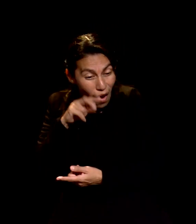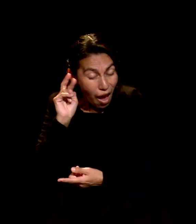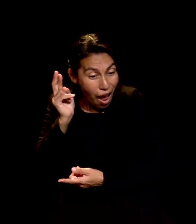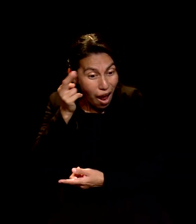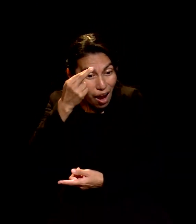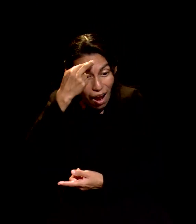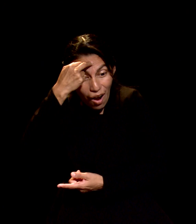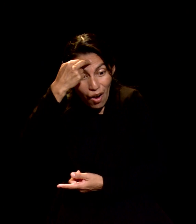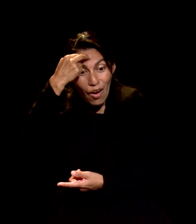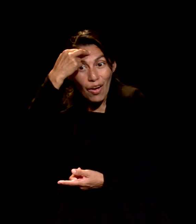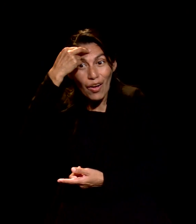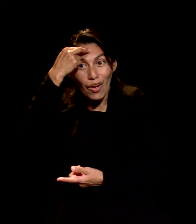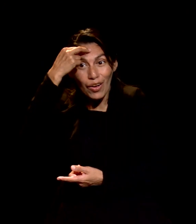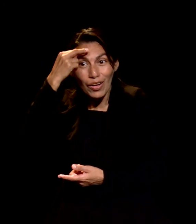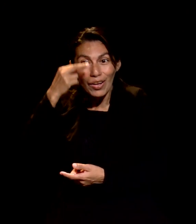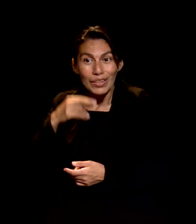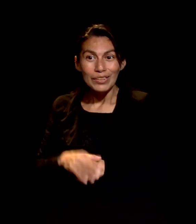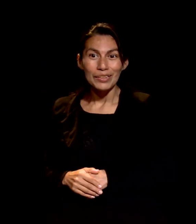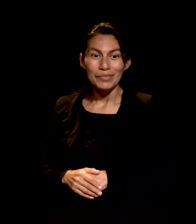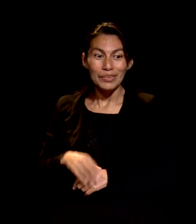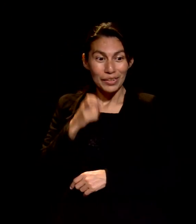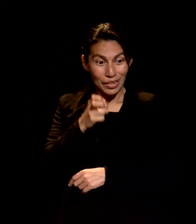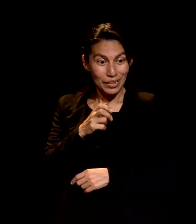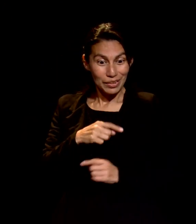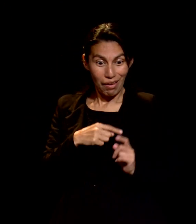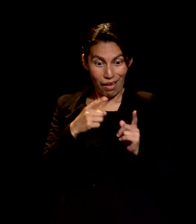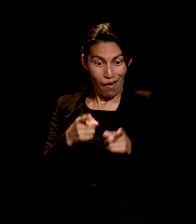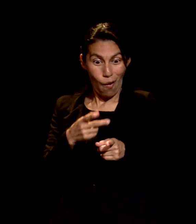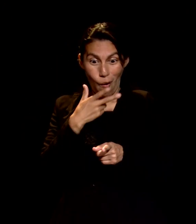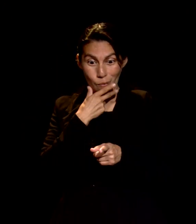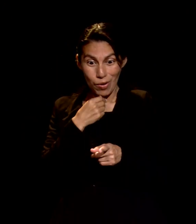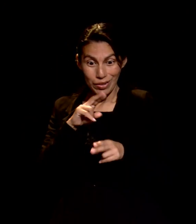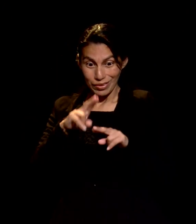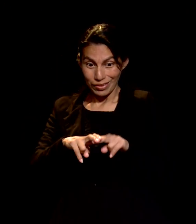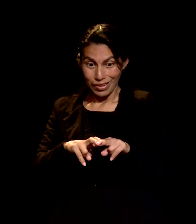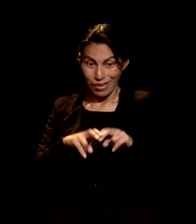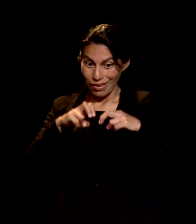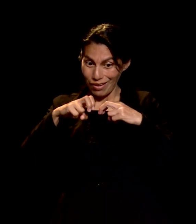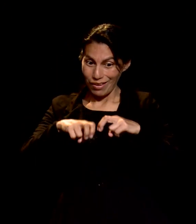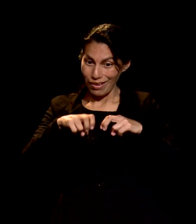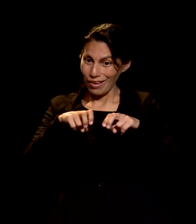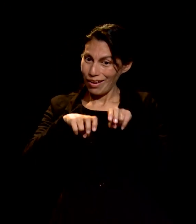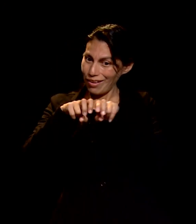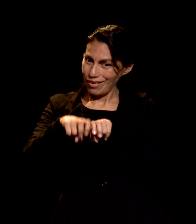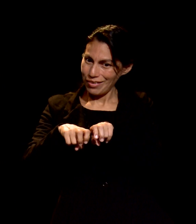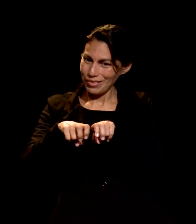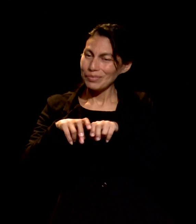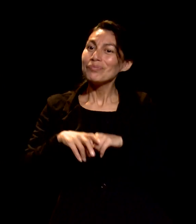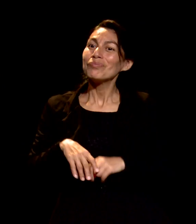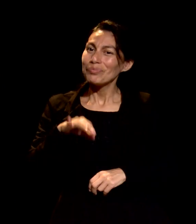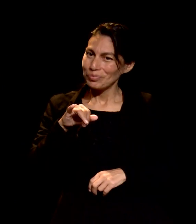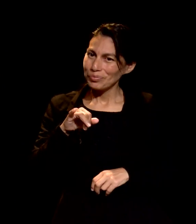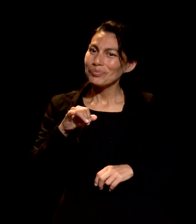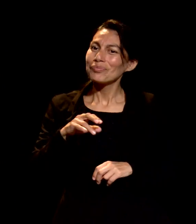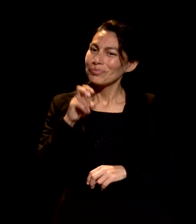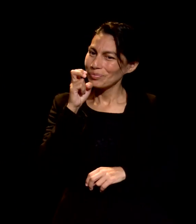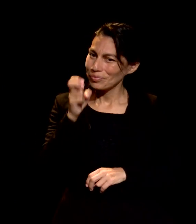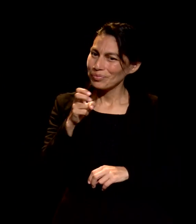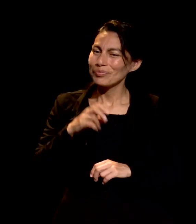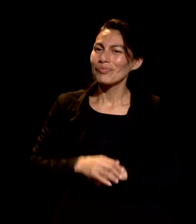reconocí. Y es este apuesto caballero que tiene después de tantos años. Sí, yo